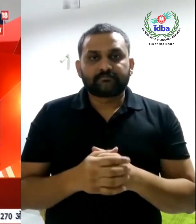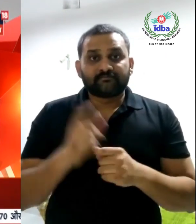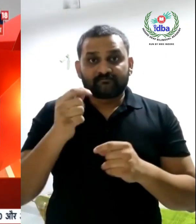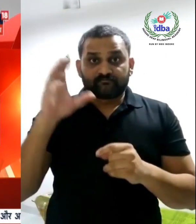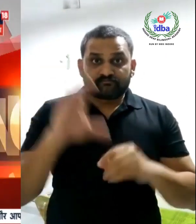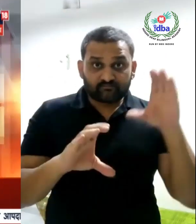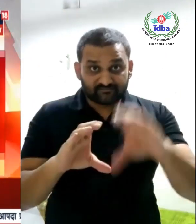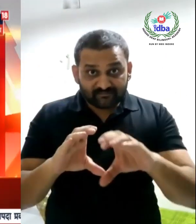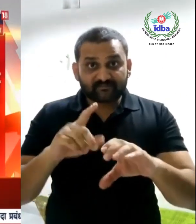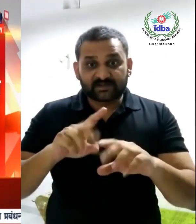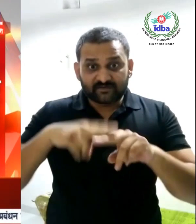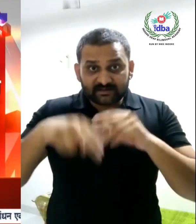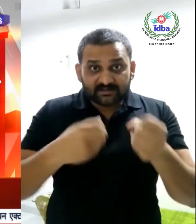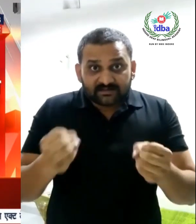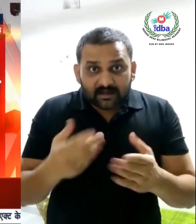निवेश से रोजगार,